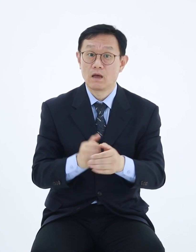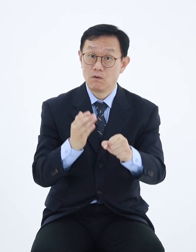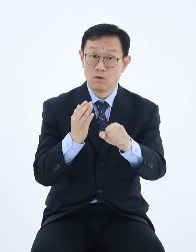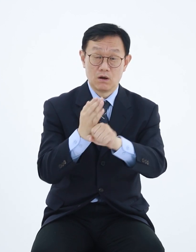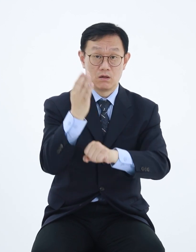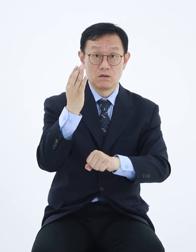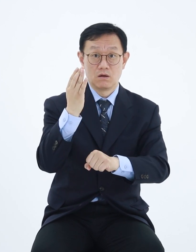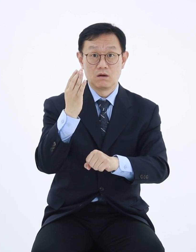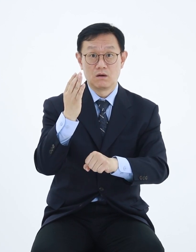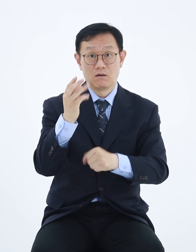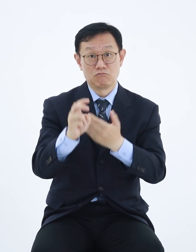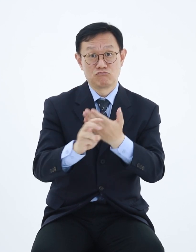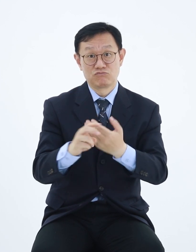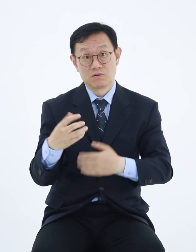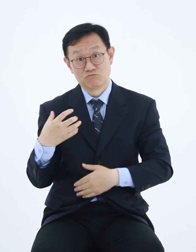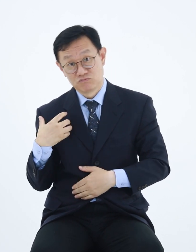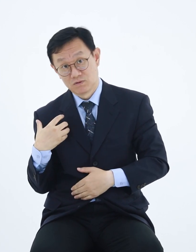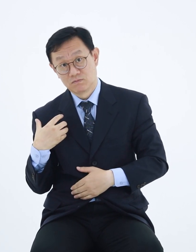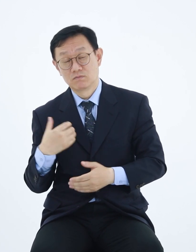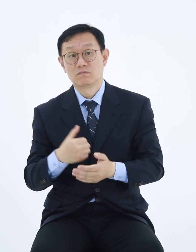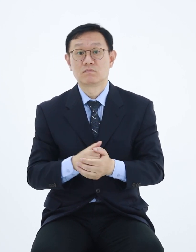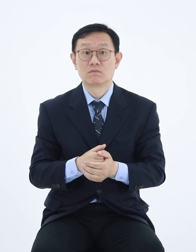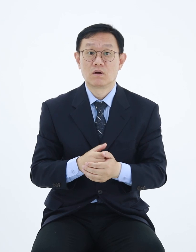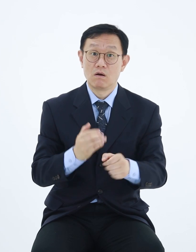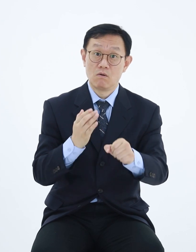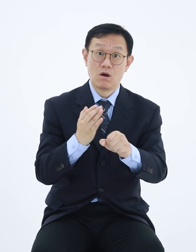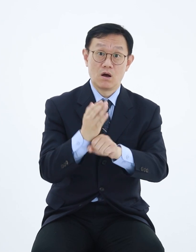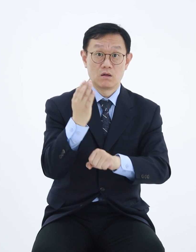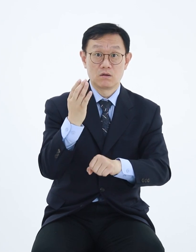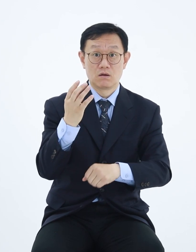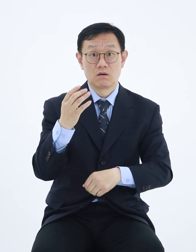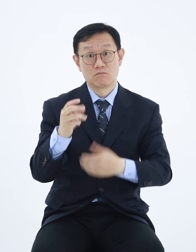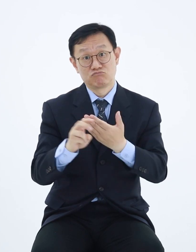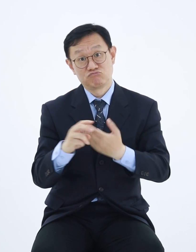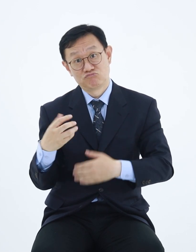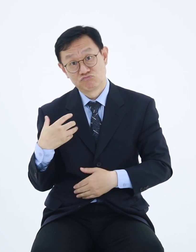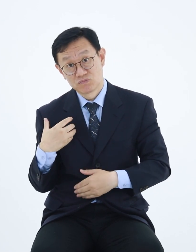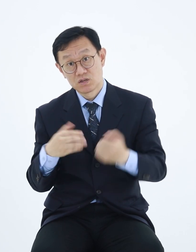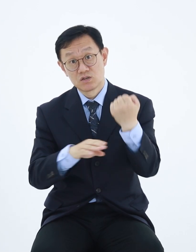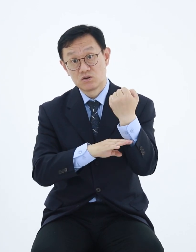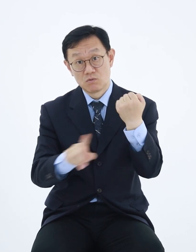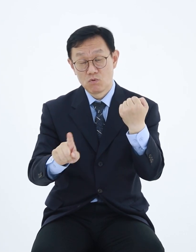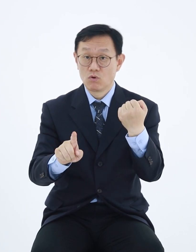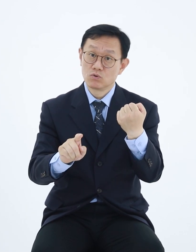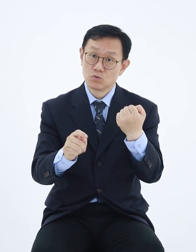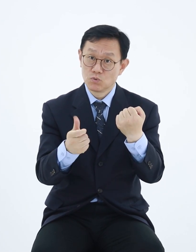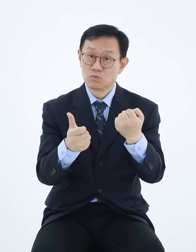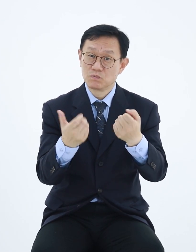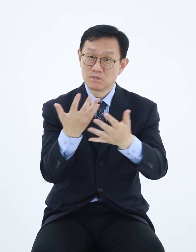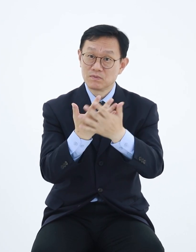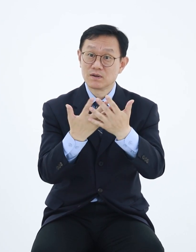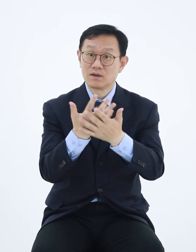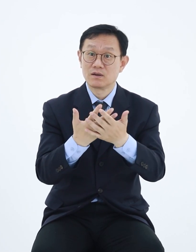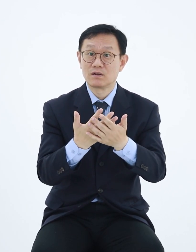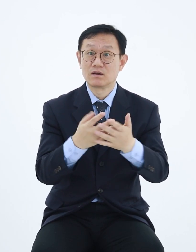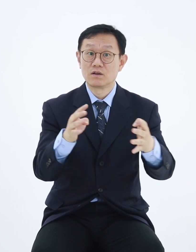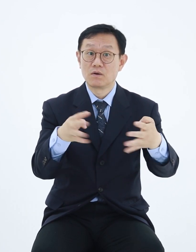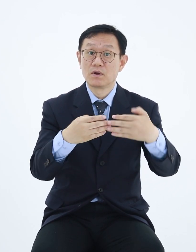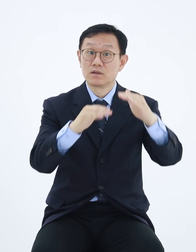과도하거나 부당한 부담. 과도하거나 부당한 부담에 대한 기준은 상대적인 것으로서 협약 내에서 그 기준이나